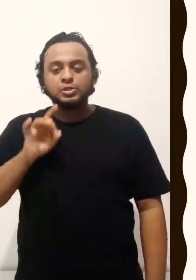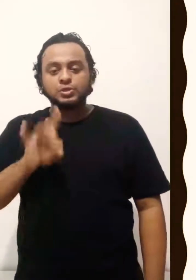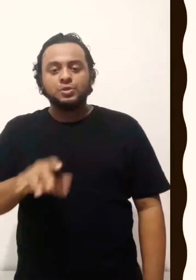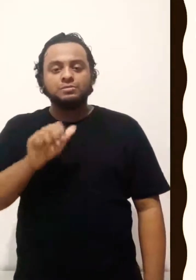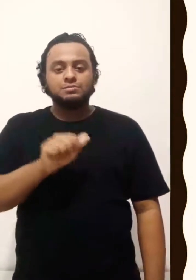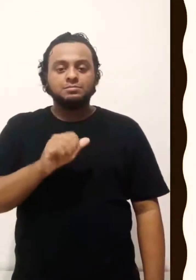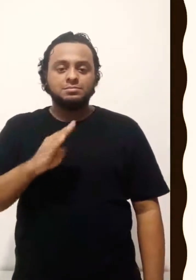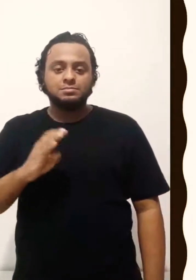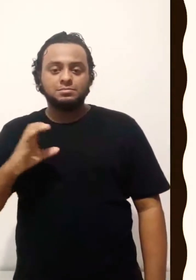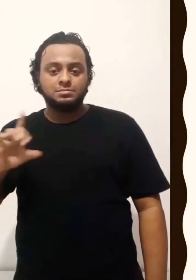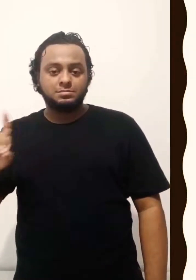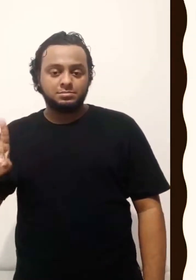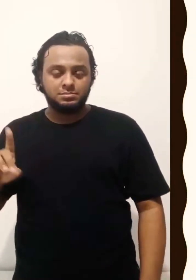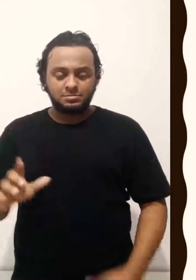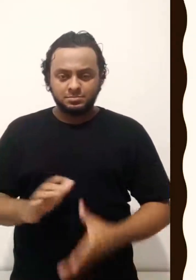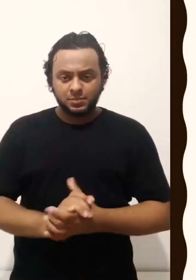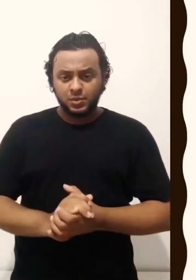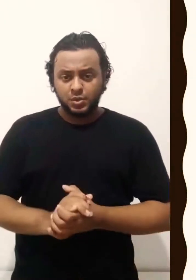alfabeto.